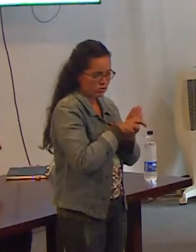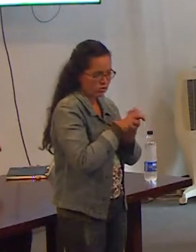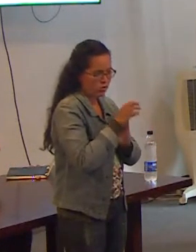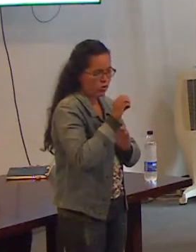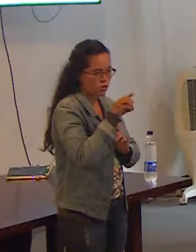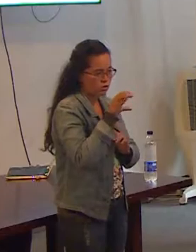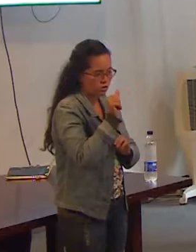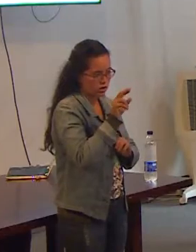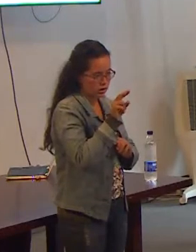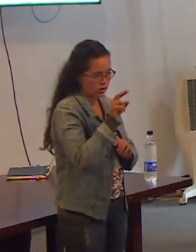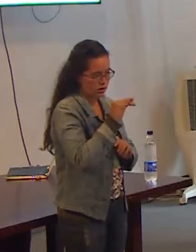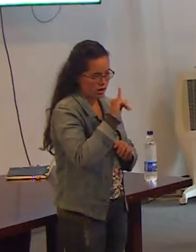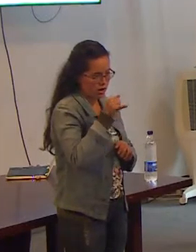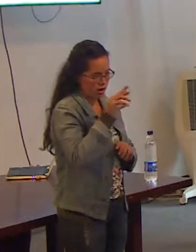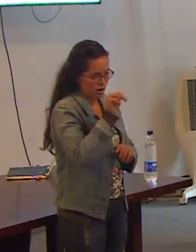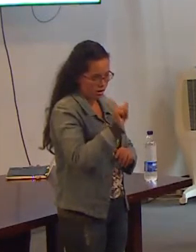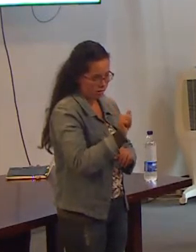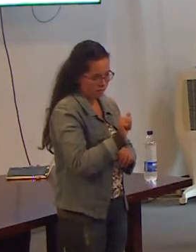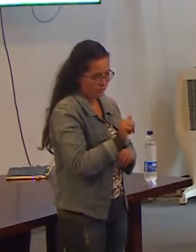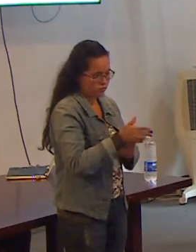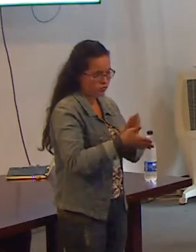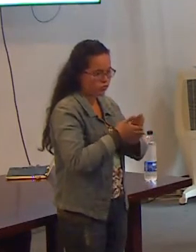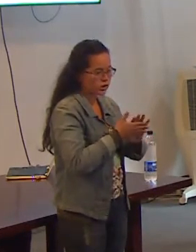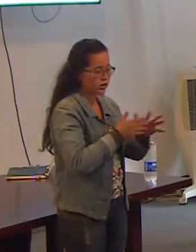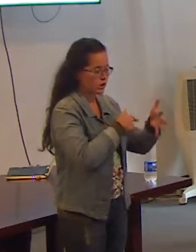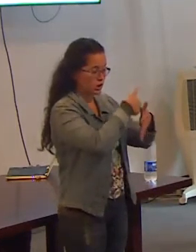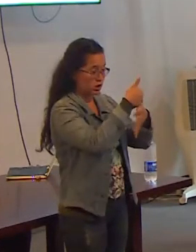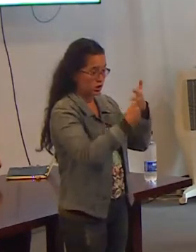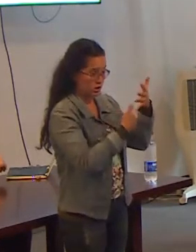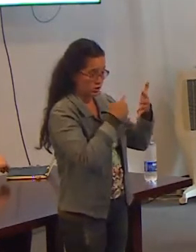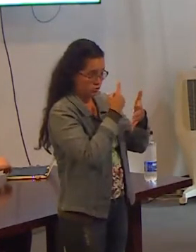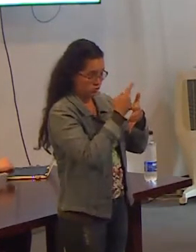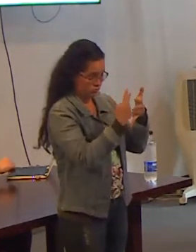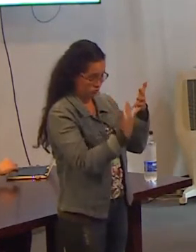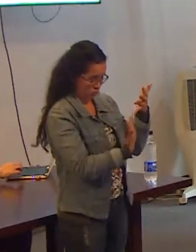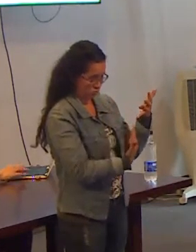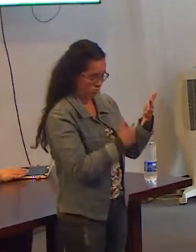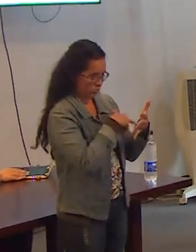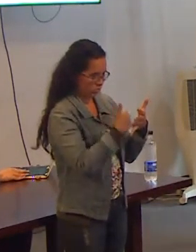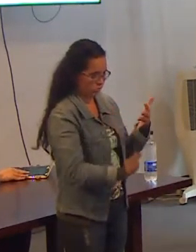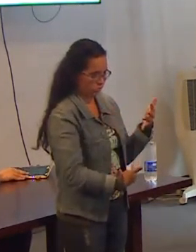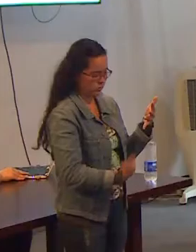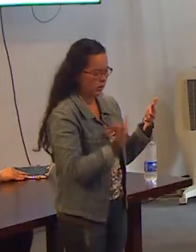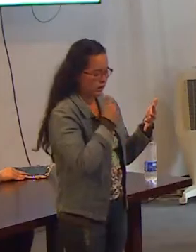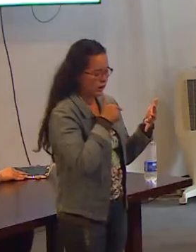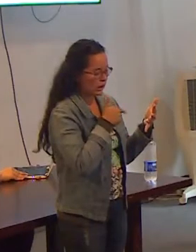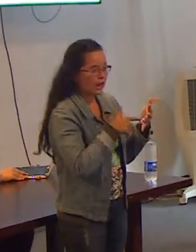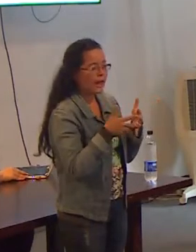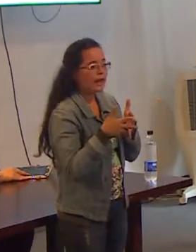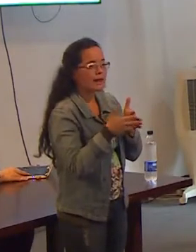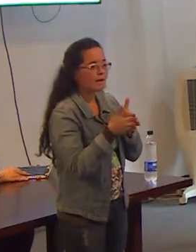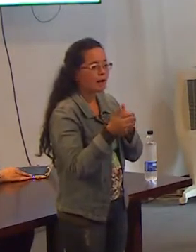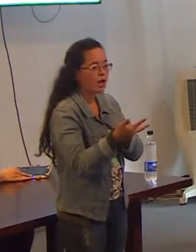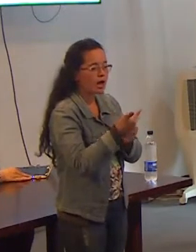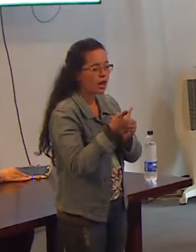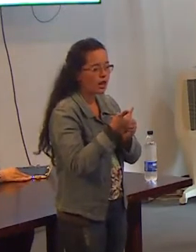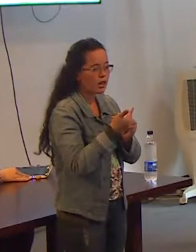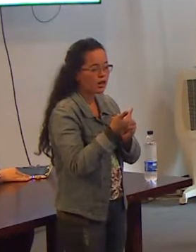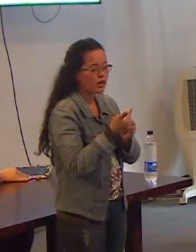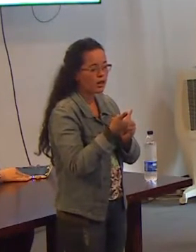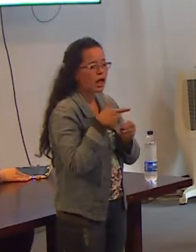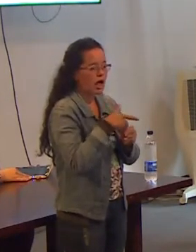quien nos planteó desde un principio 5 puntos en los cuales Sistematizarte acogió y